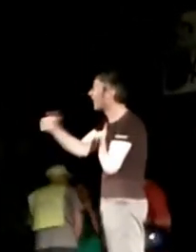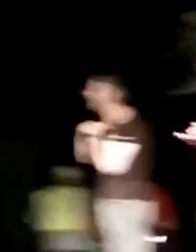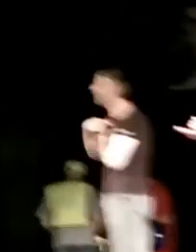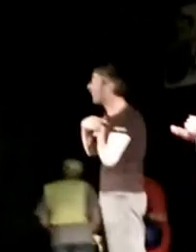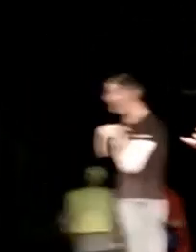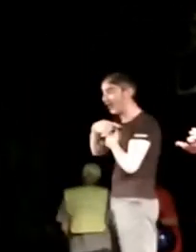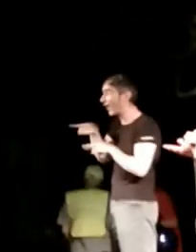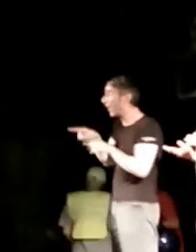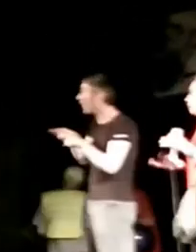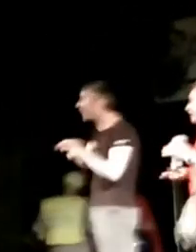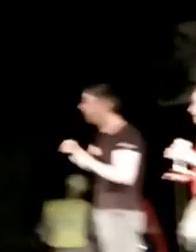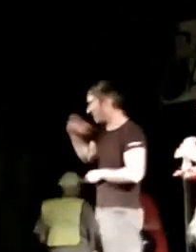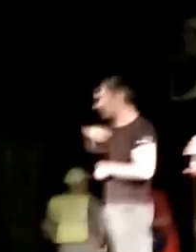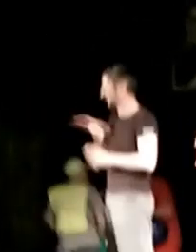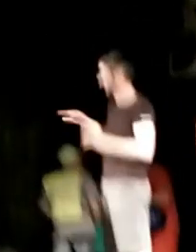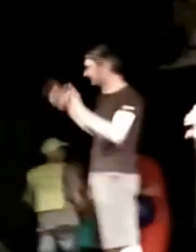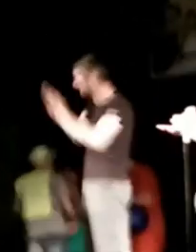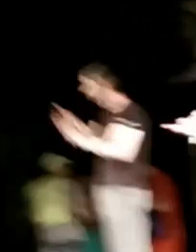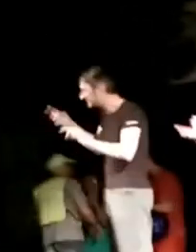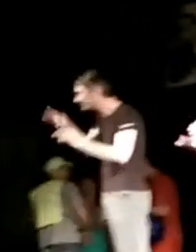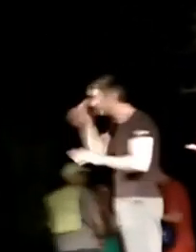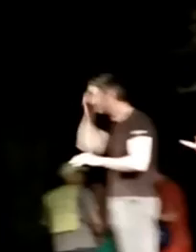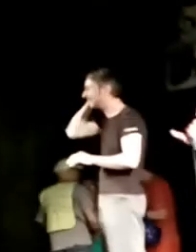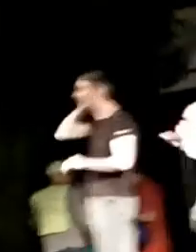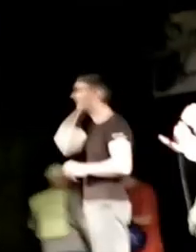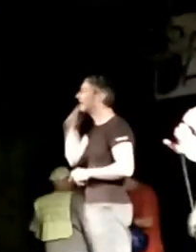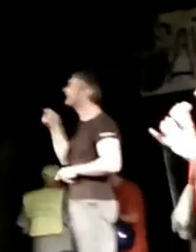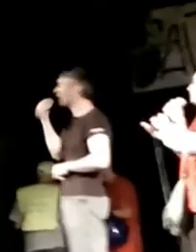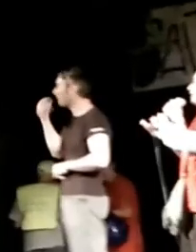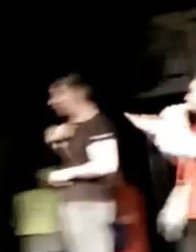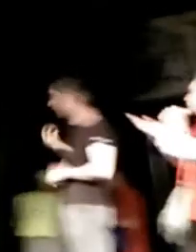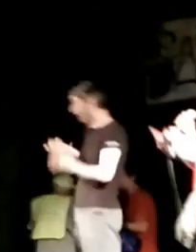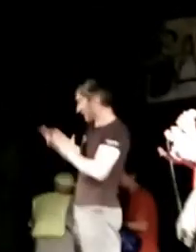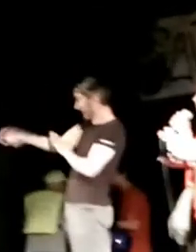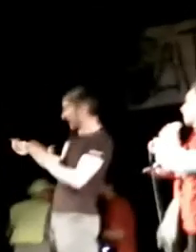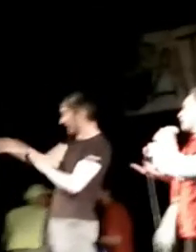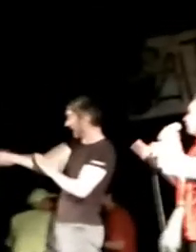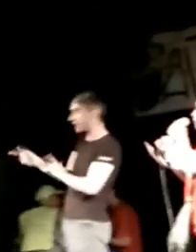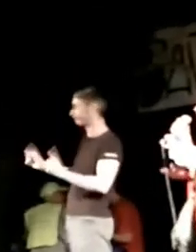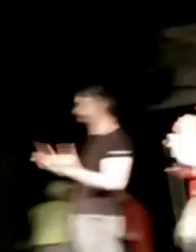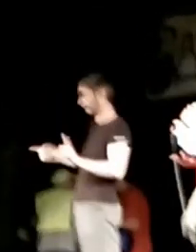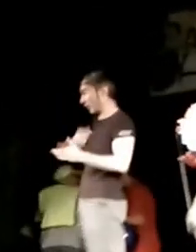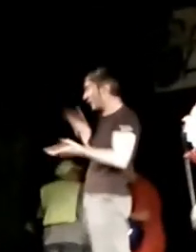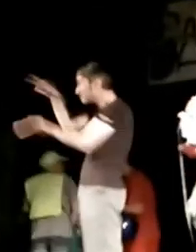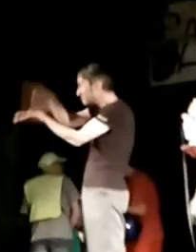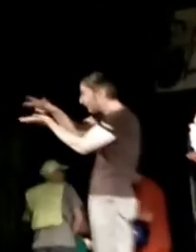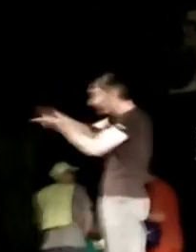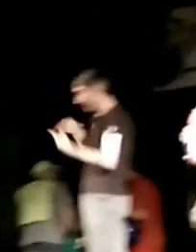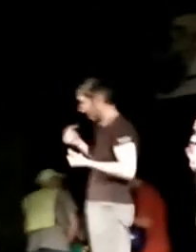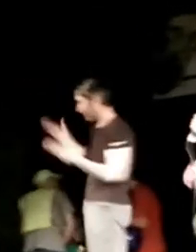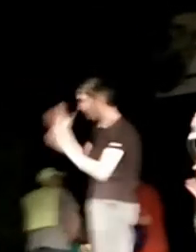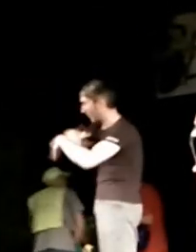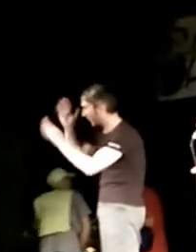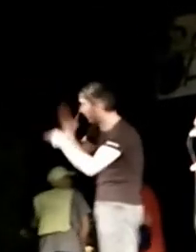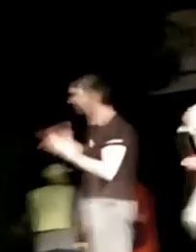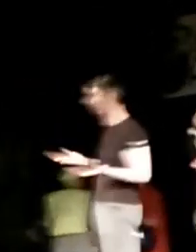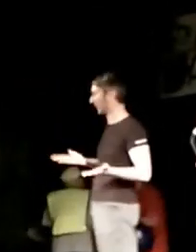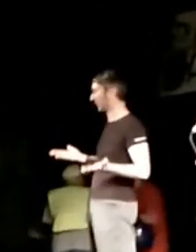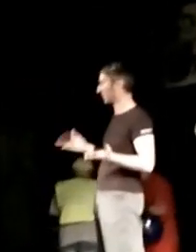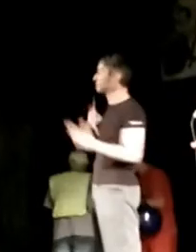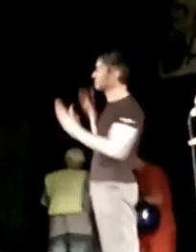firme y ya no tengo ni para comer, así que ya no te puedo seguir pagando de mi hipoteca. Solamente